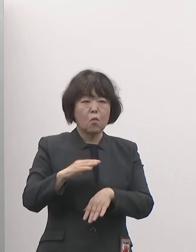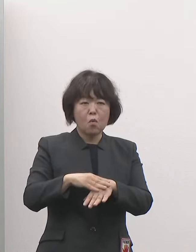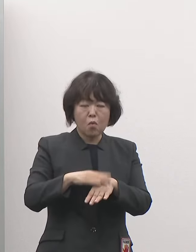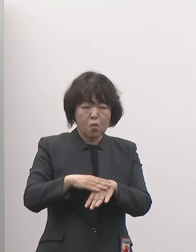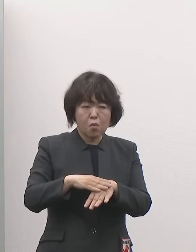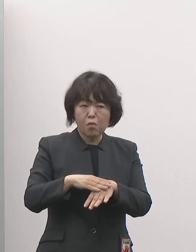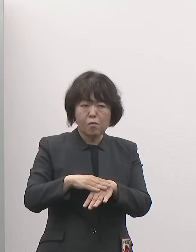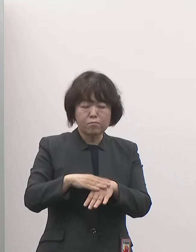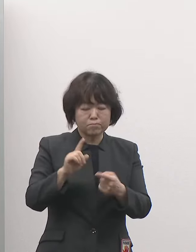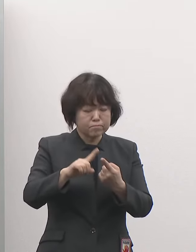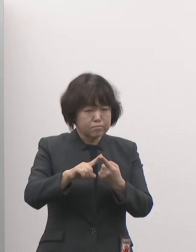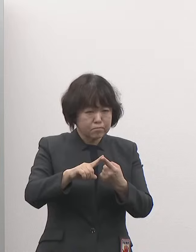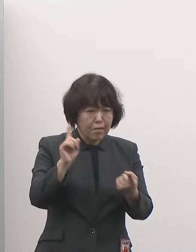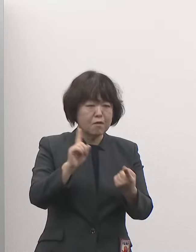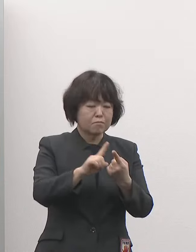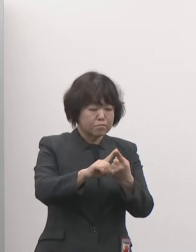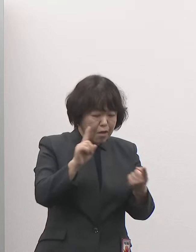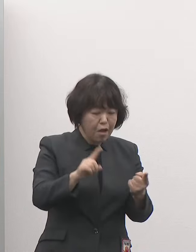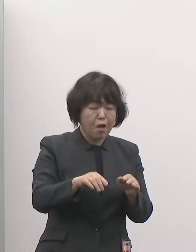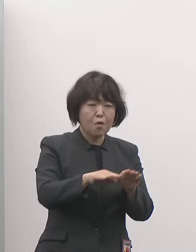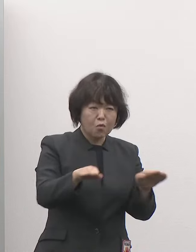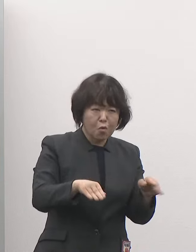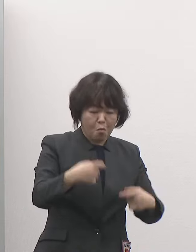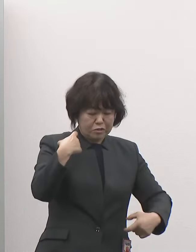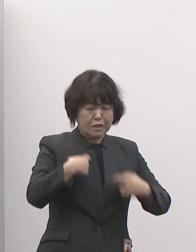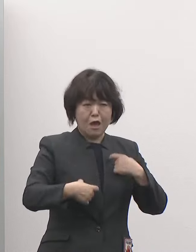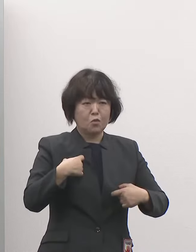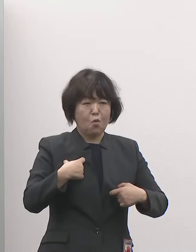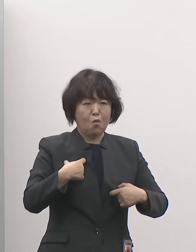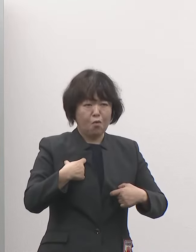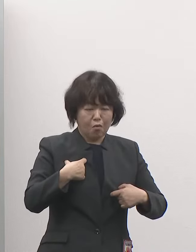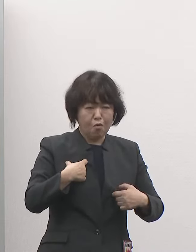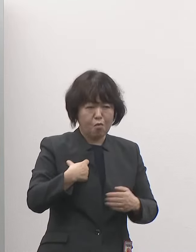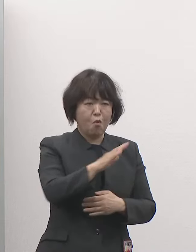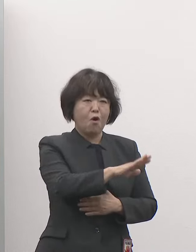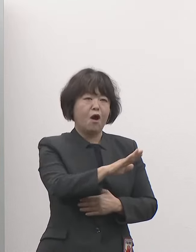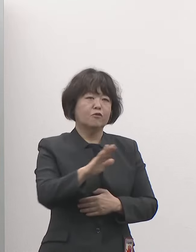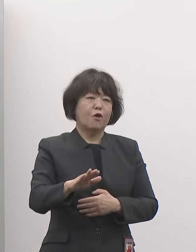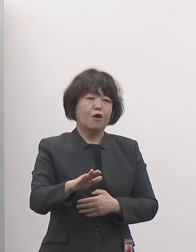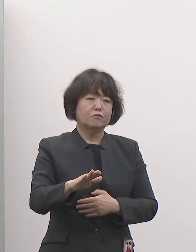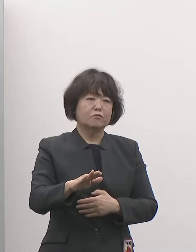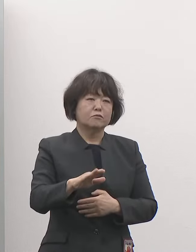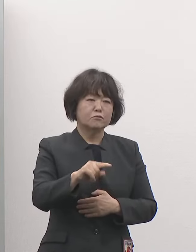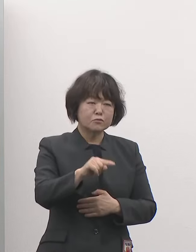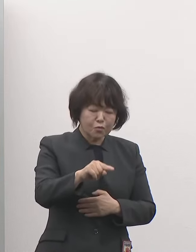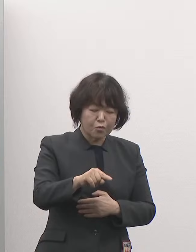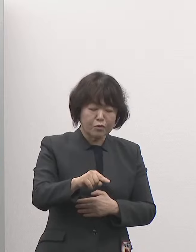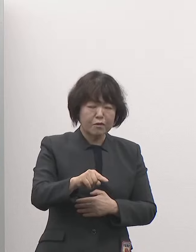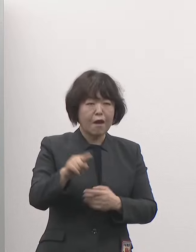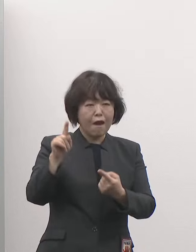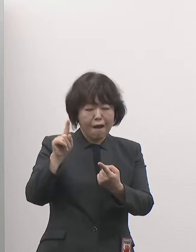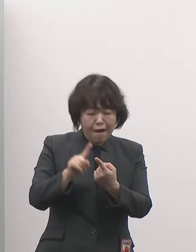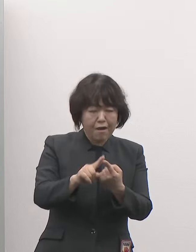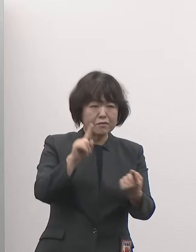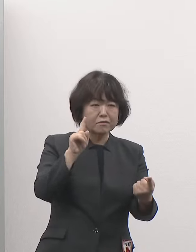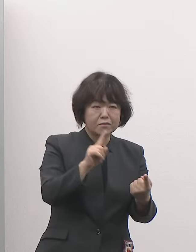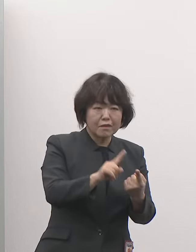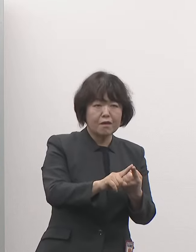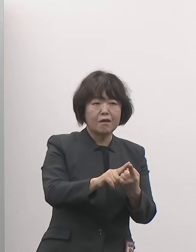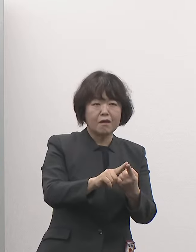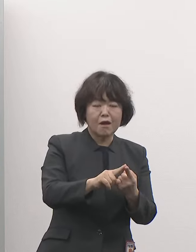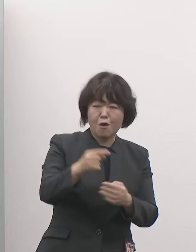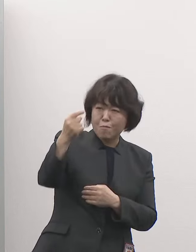学ぶことがこう適切でない、生徒さん、もいるわけですので、そういう生徒さんにもしっかりとですね、学